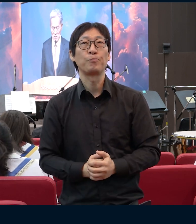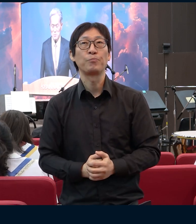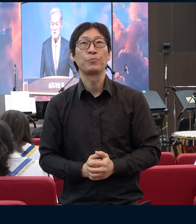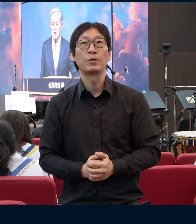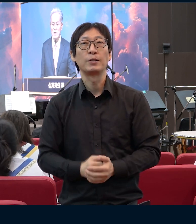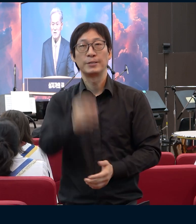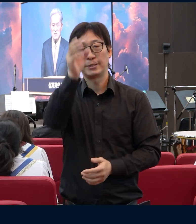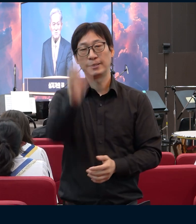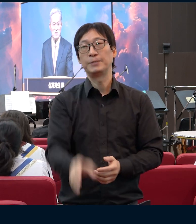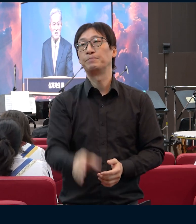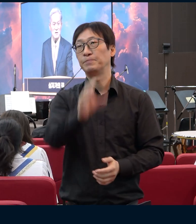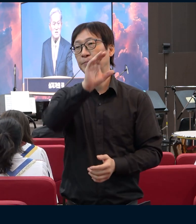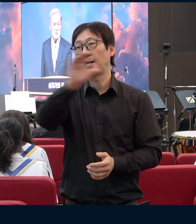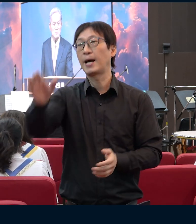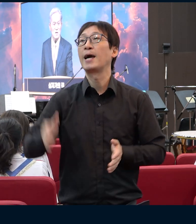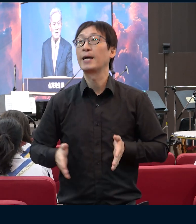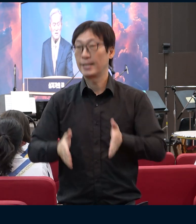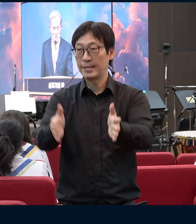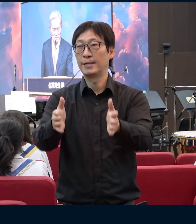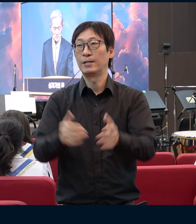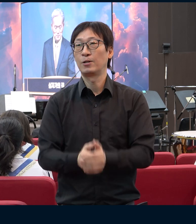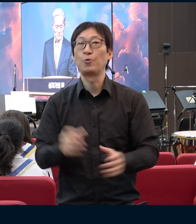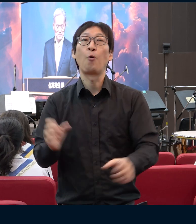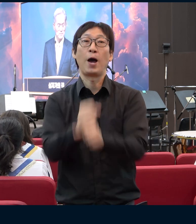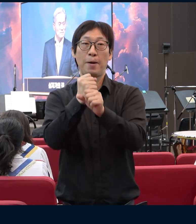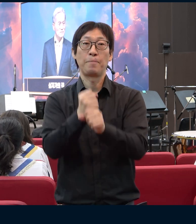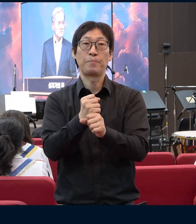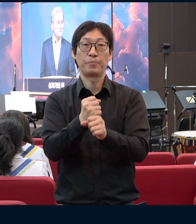바로 십자가의 길입니다. 십자가의 길.